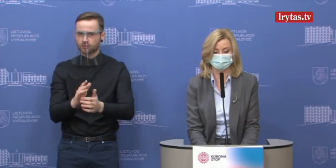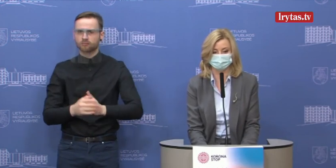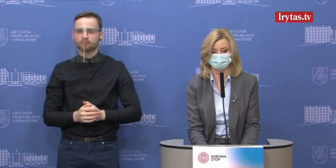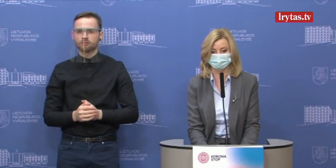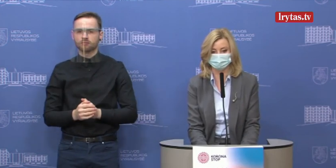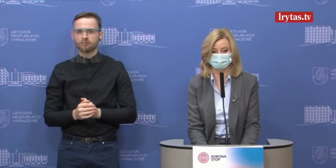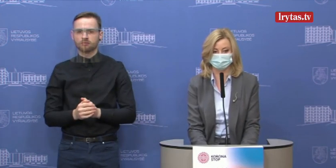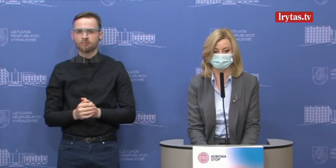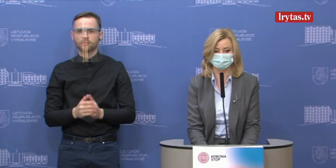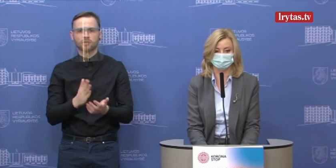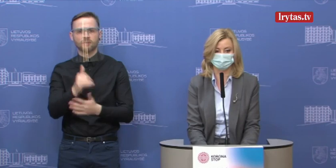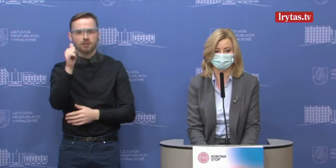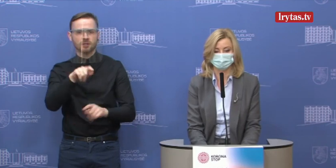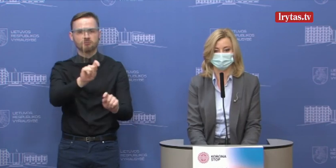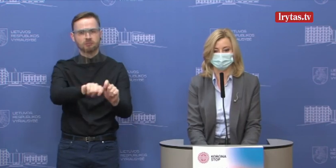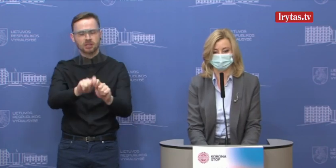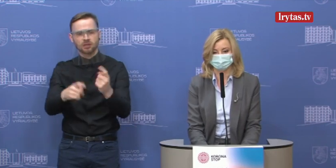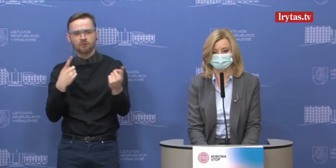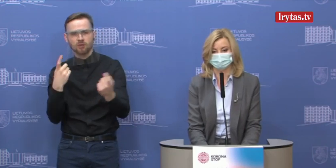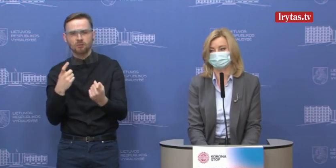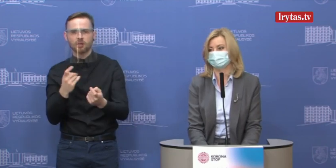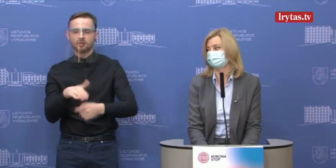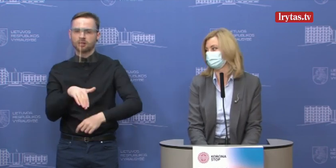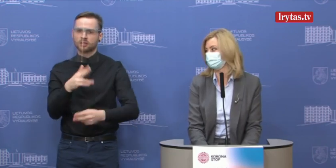kad jie keliauja sveiki, neturi simptomų.